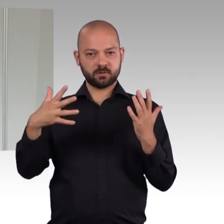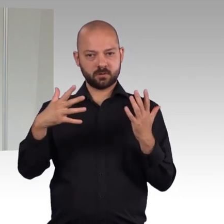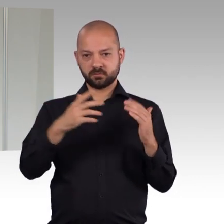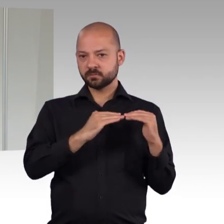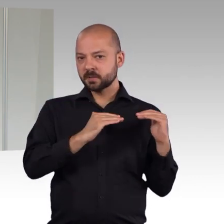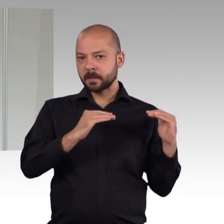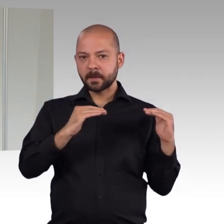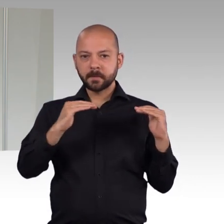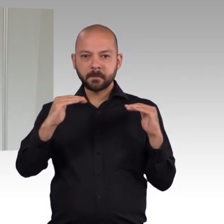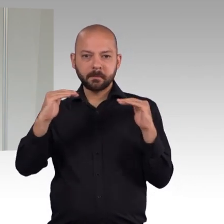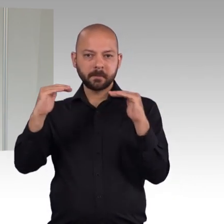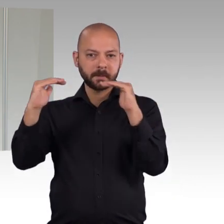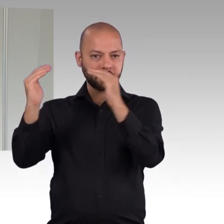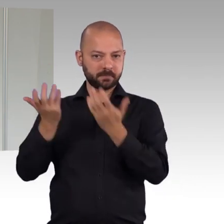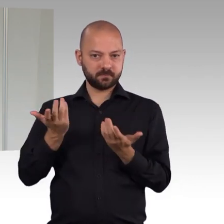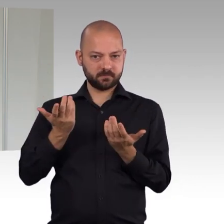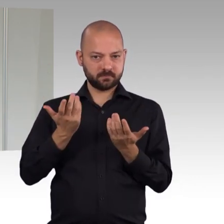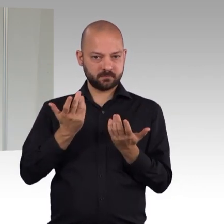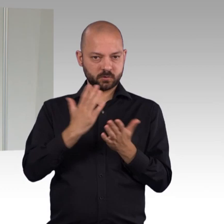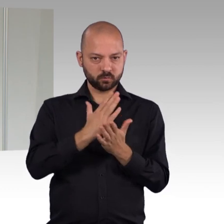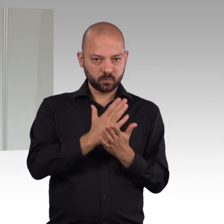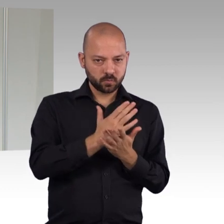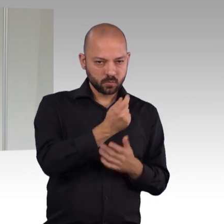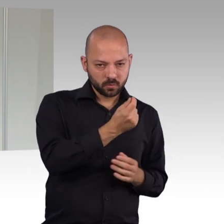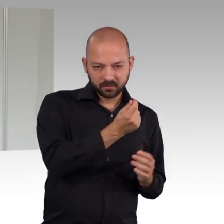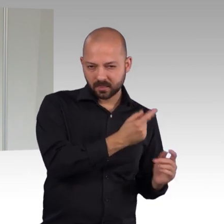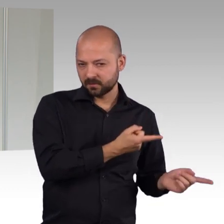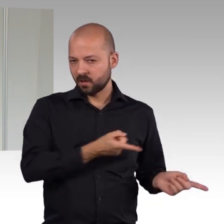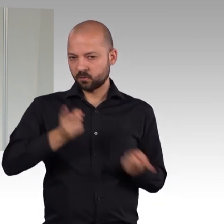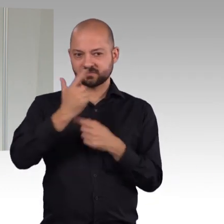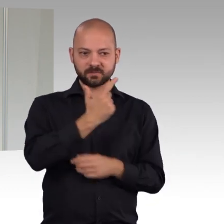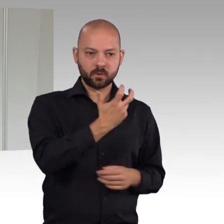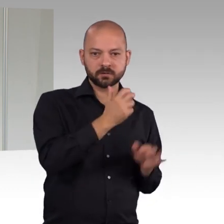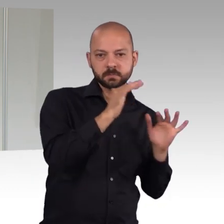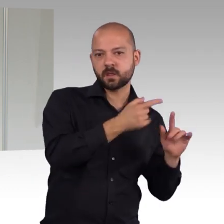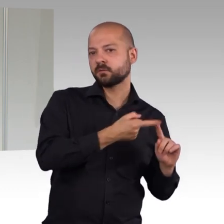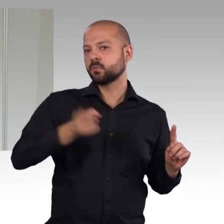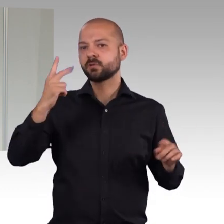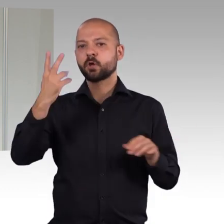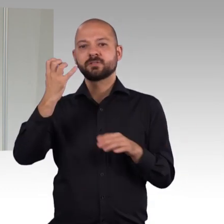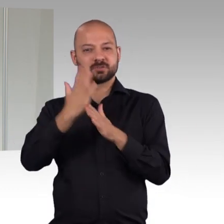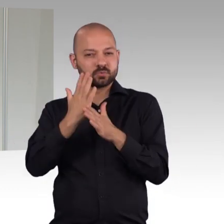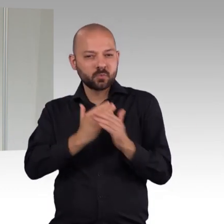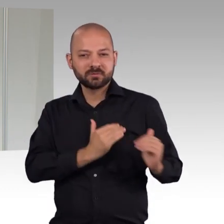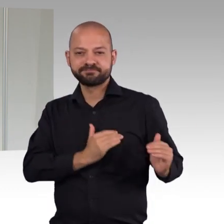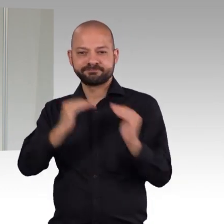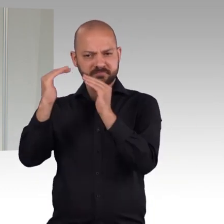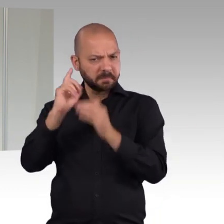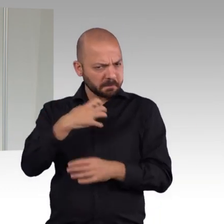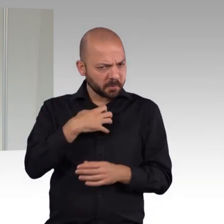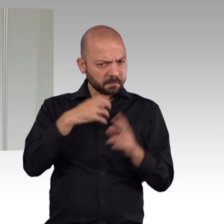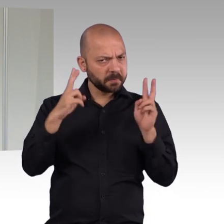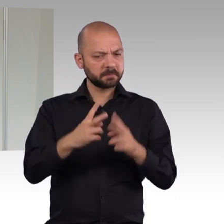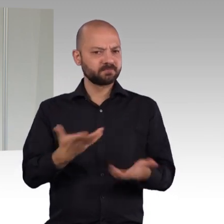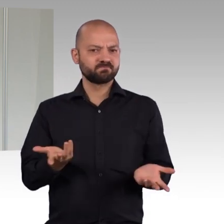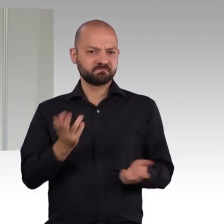von 25 Milliarden Euro zusätzlich. Das würde Deutschland zur größten Militärmacht in Europa machen. Und gerade in diesen schwierigen Zeiten braucht